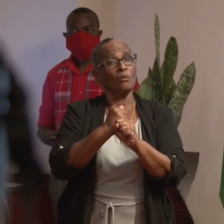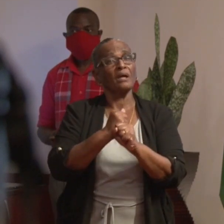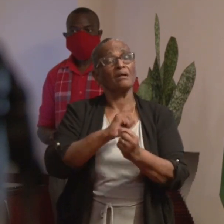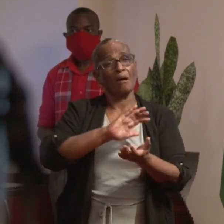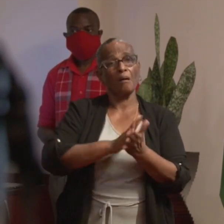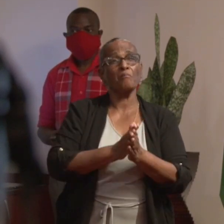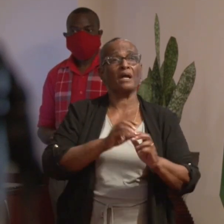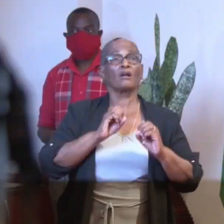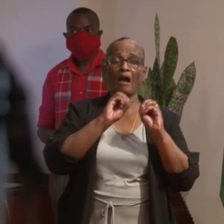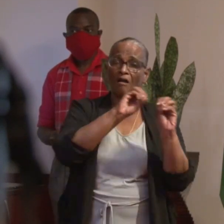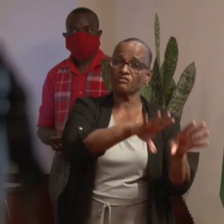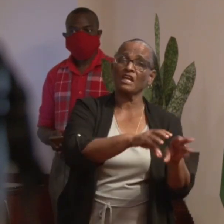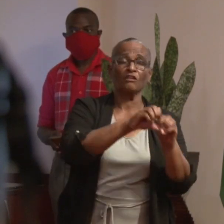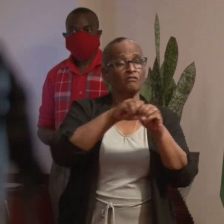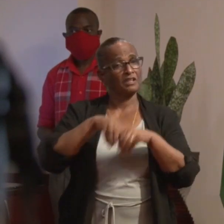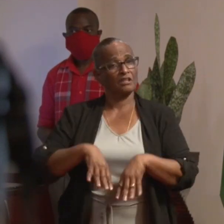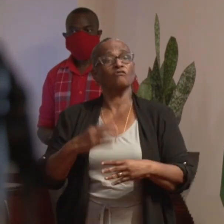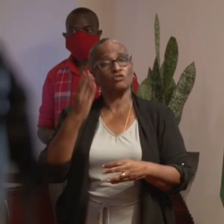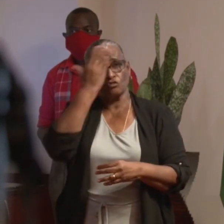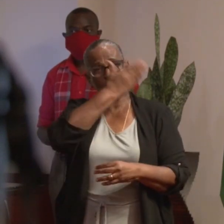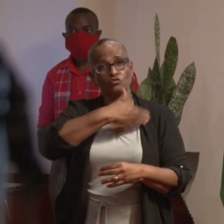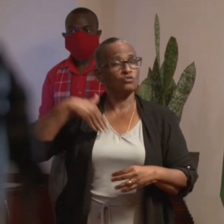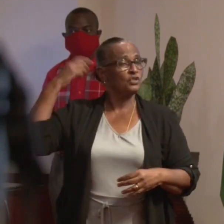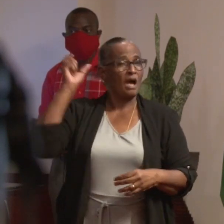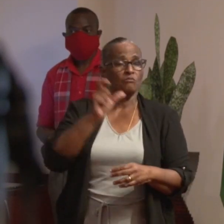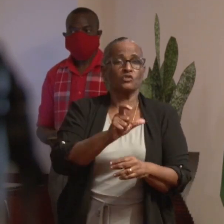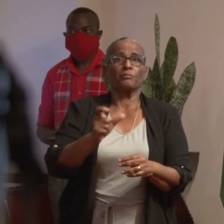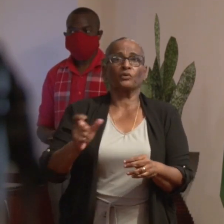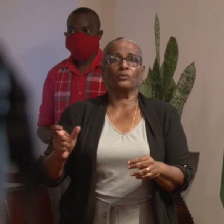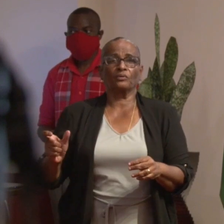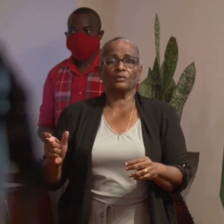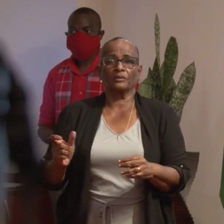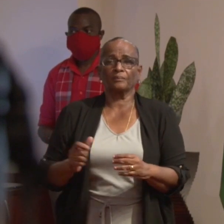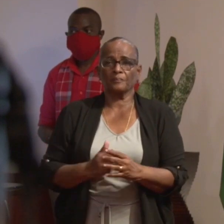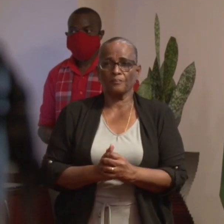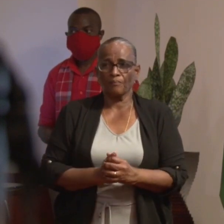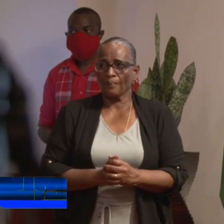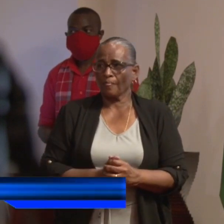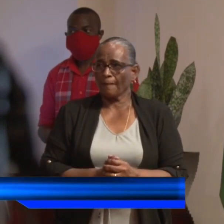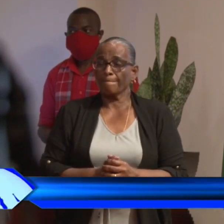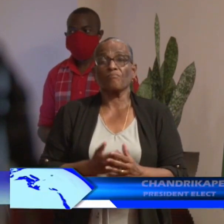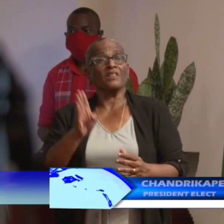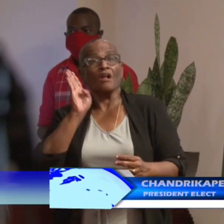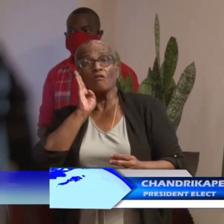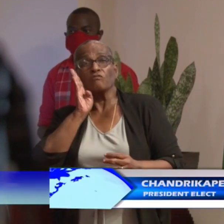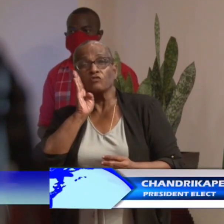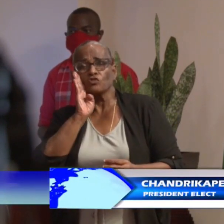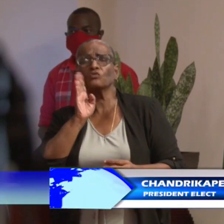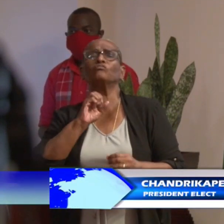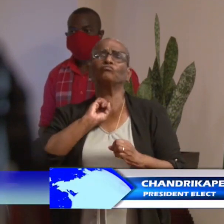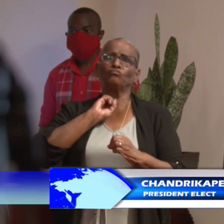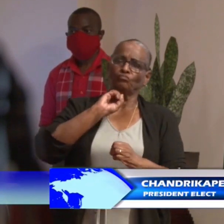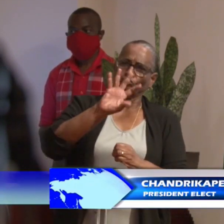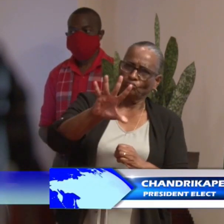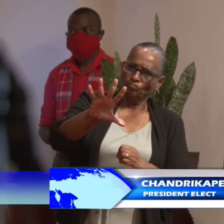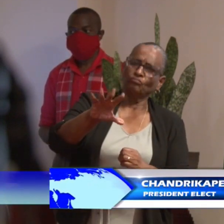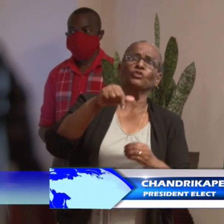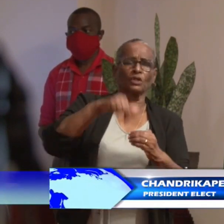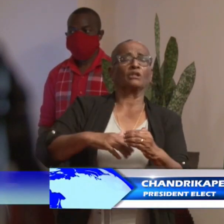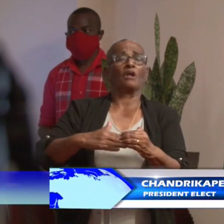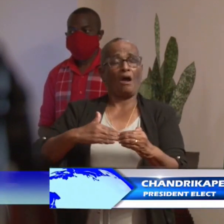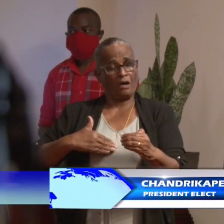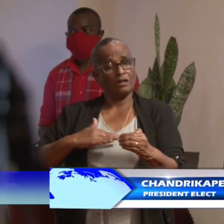voor Surinaamse producten. En het verzoek zal gestuurd worden. Tegen deze